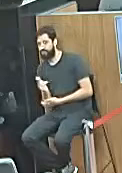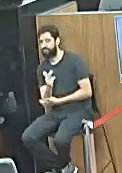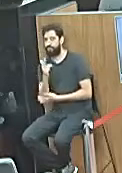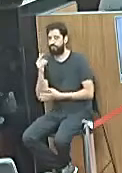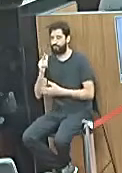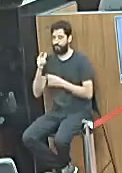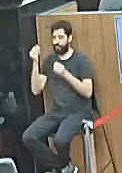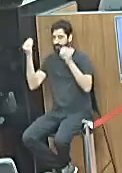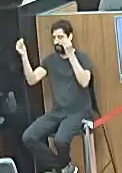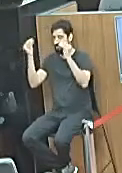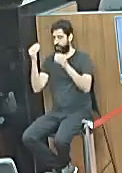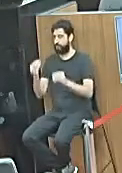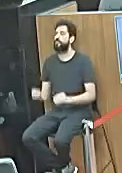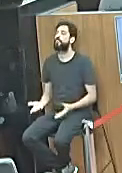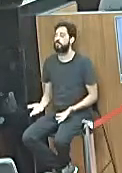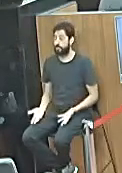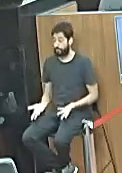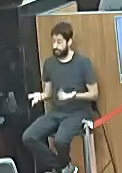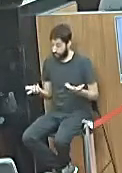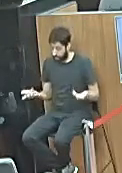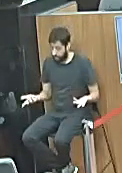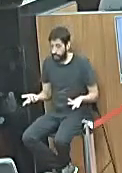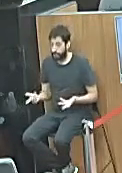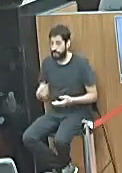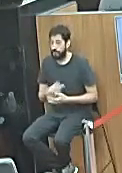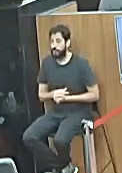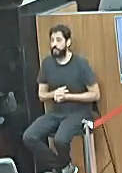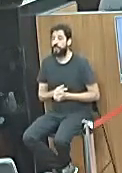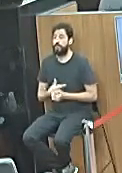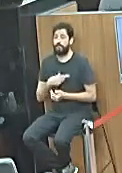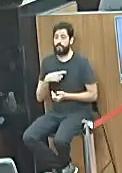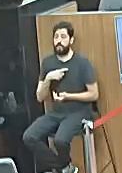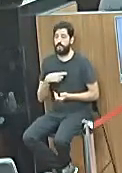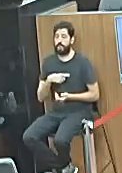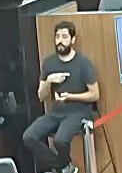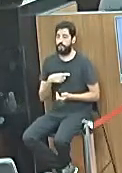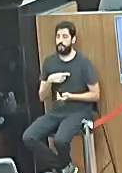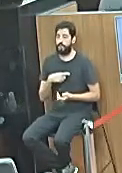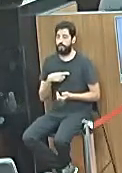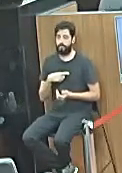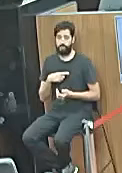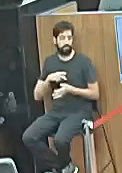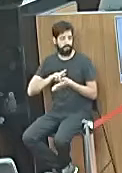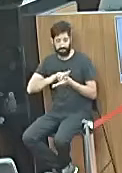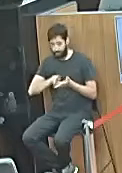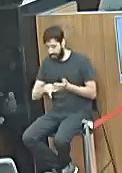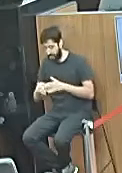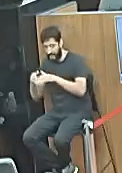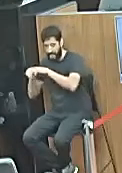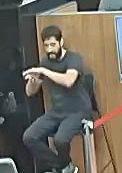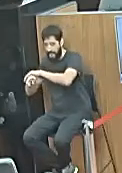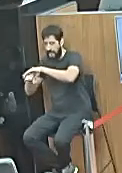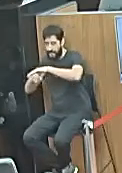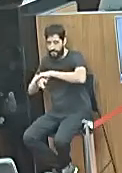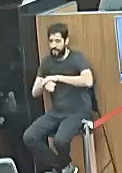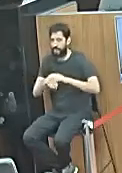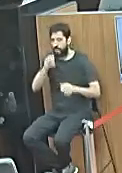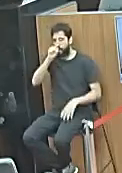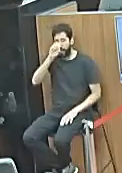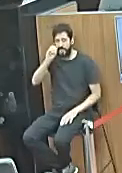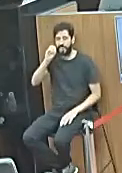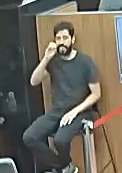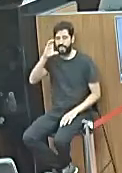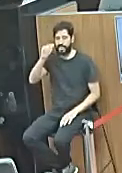lá pinturas rupestres então assim nós temos lá inúmeras cavernas né mais de 80